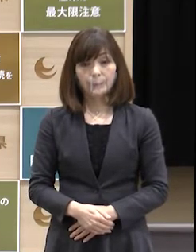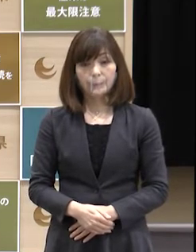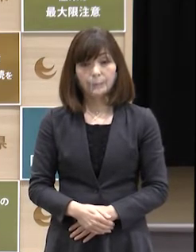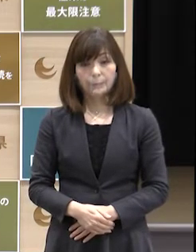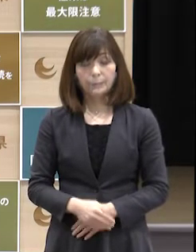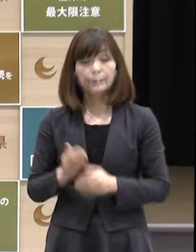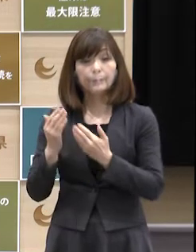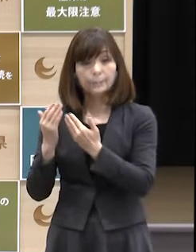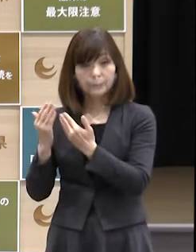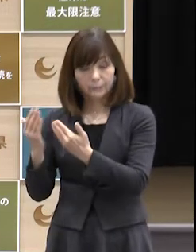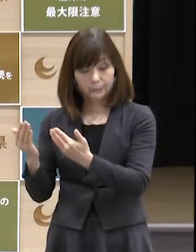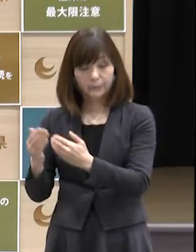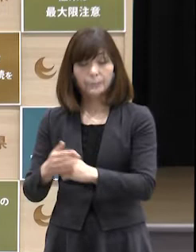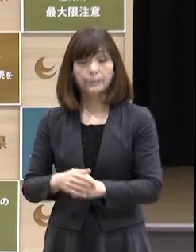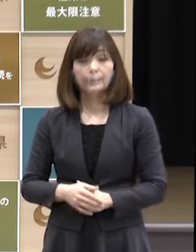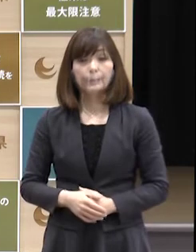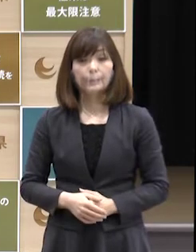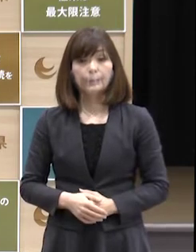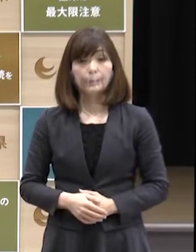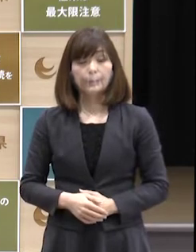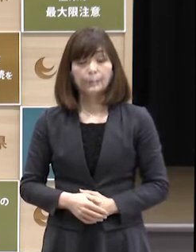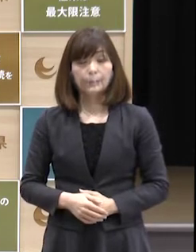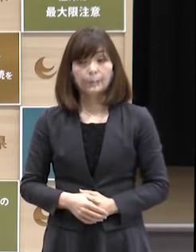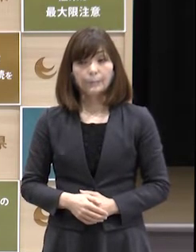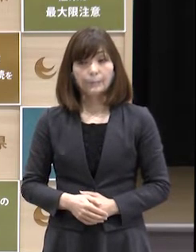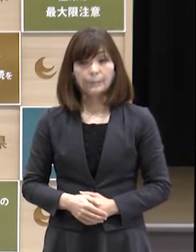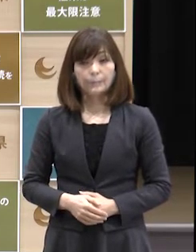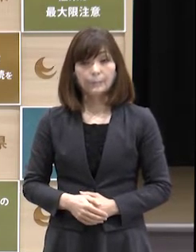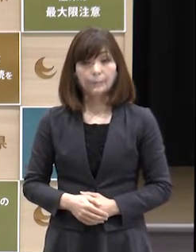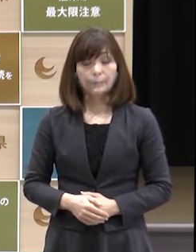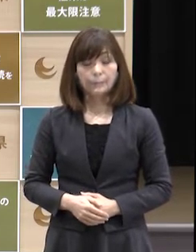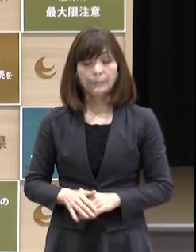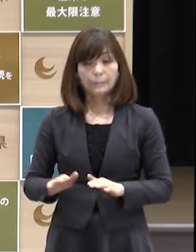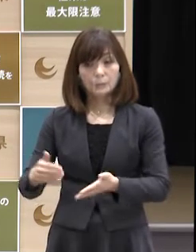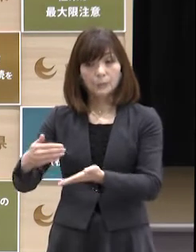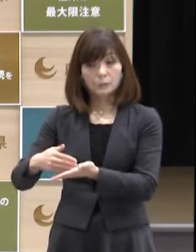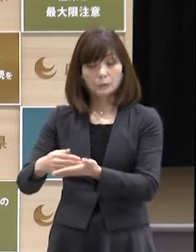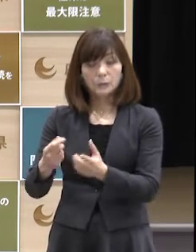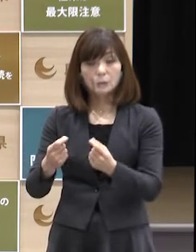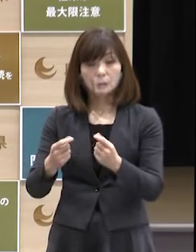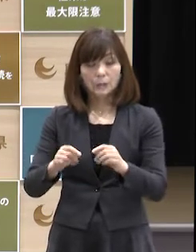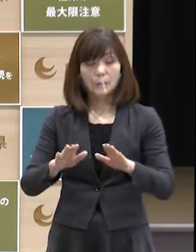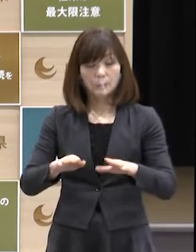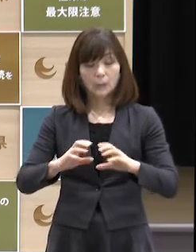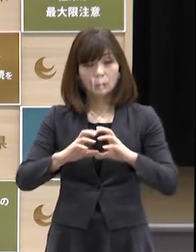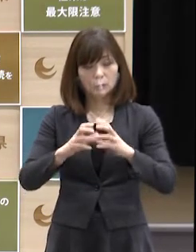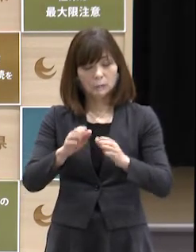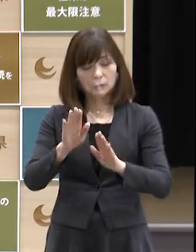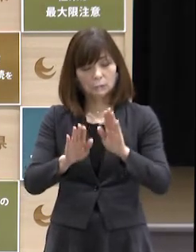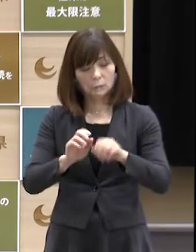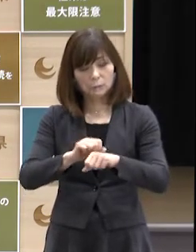今おっしゃったようにですね、その現在の国際情勢の厳しい情勢の中で